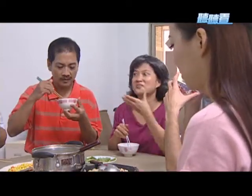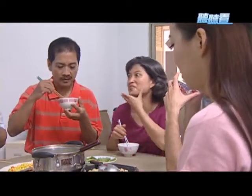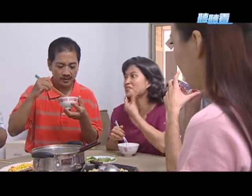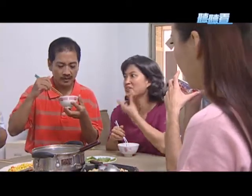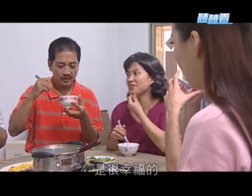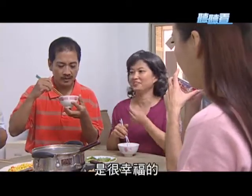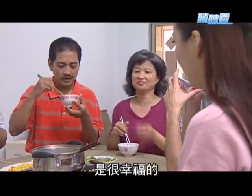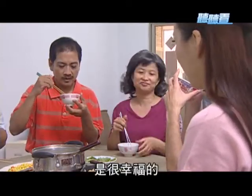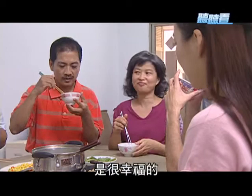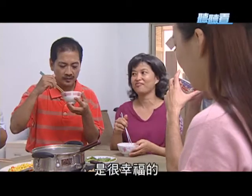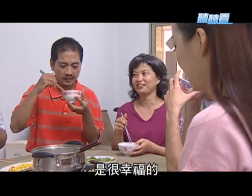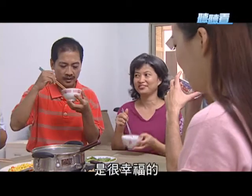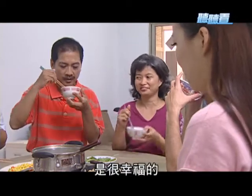嗯，是很幸福的。